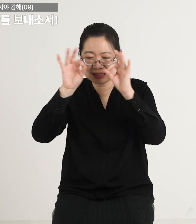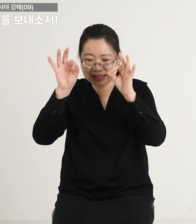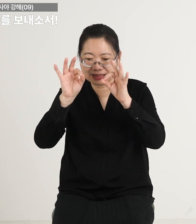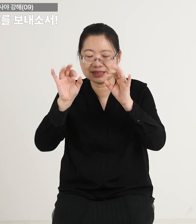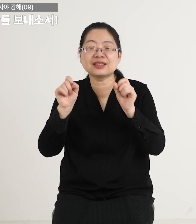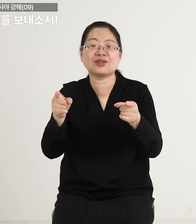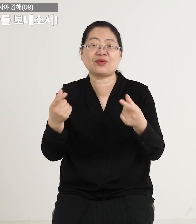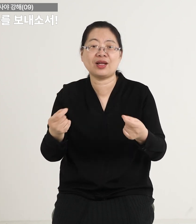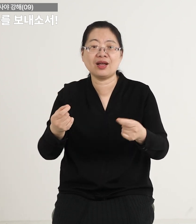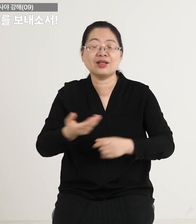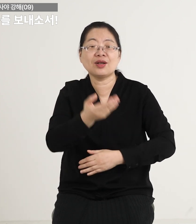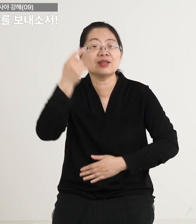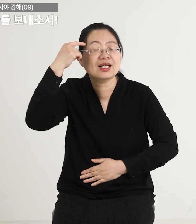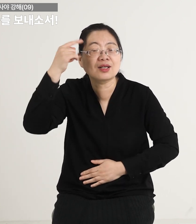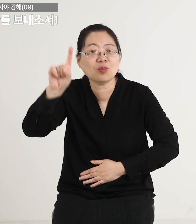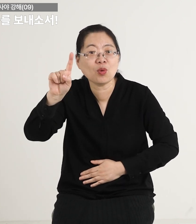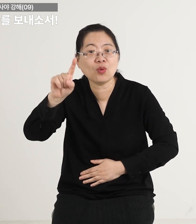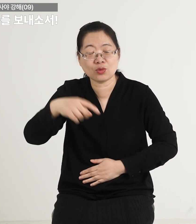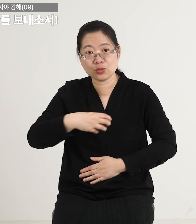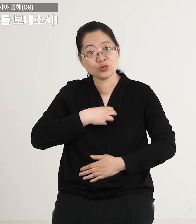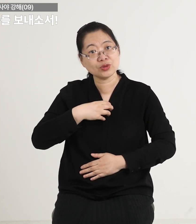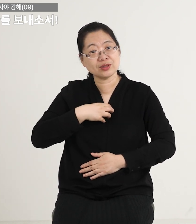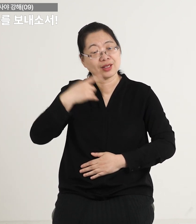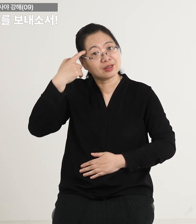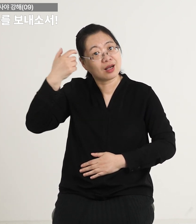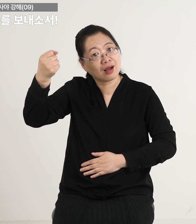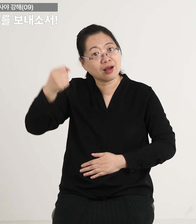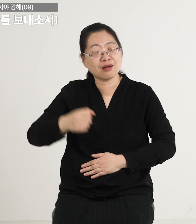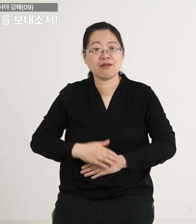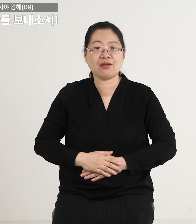위기라고 봤어요? 아닙니다.